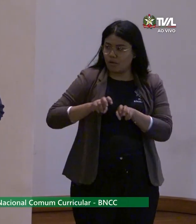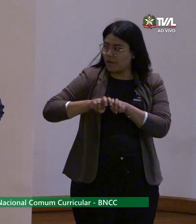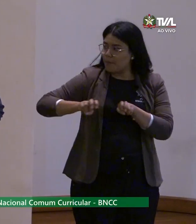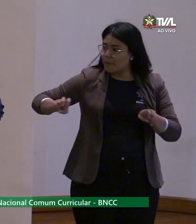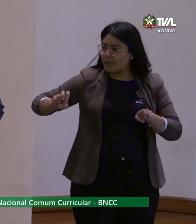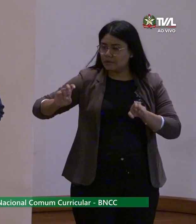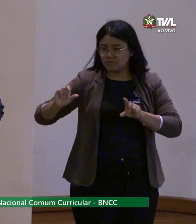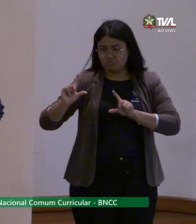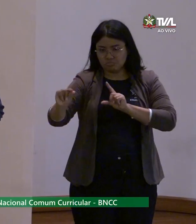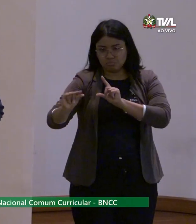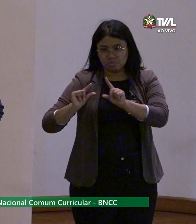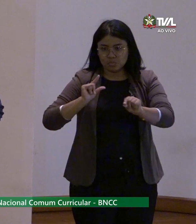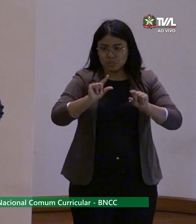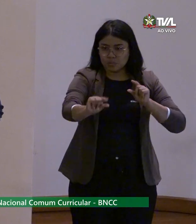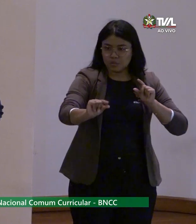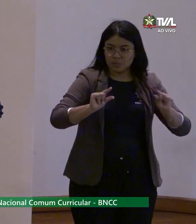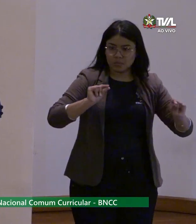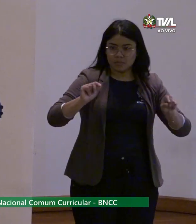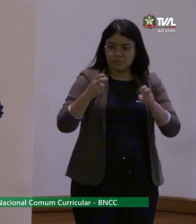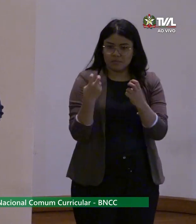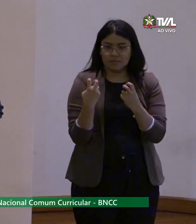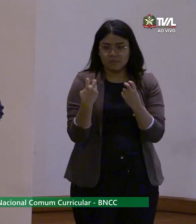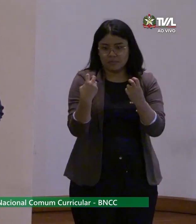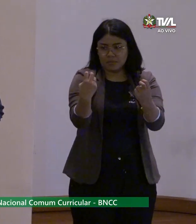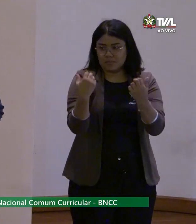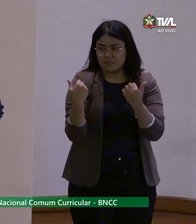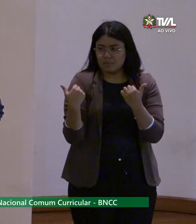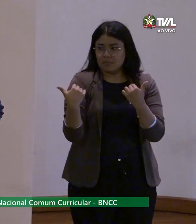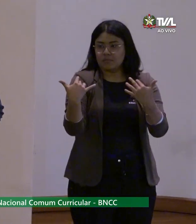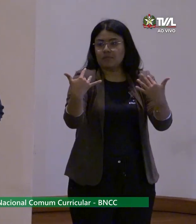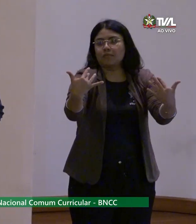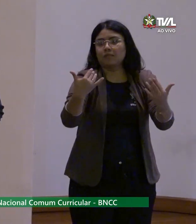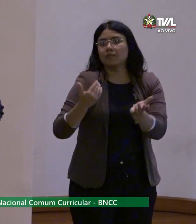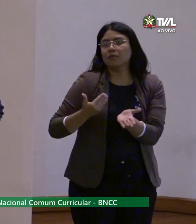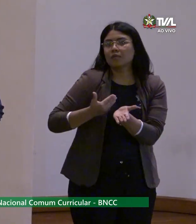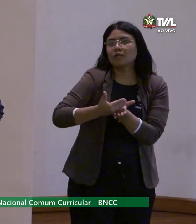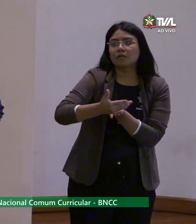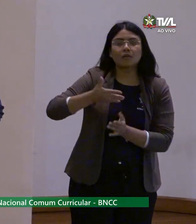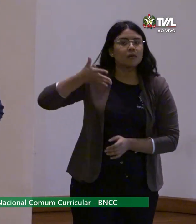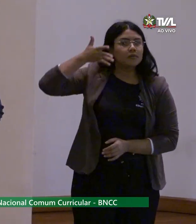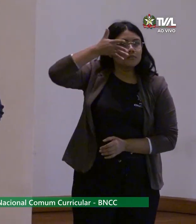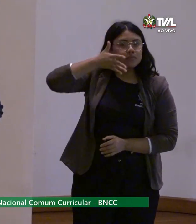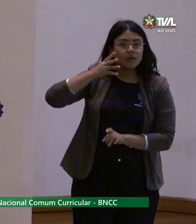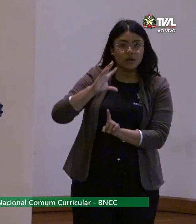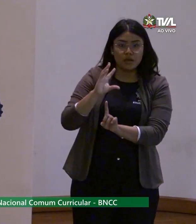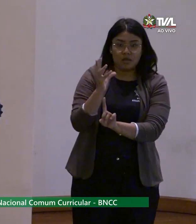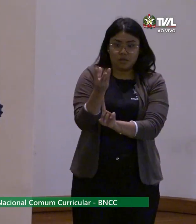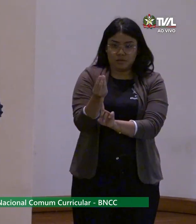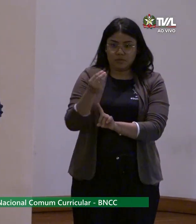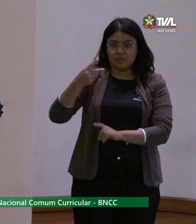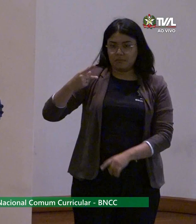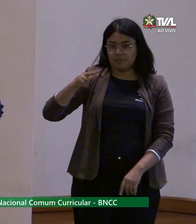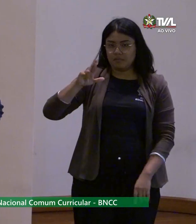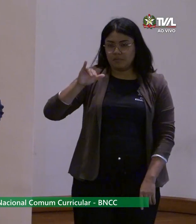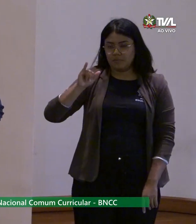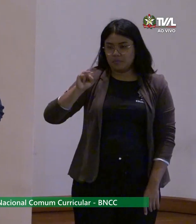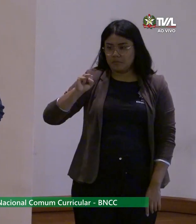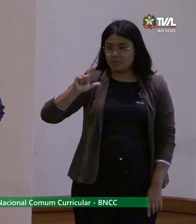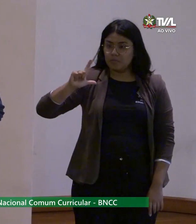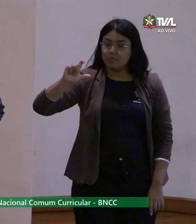mesa e convidamos as autoridades ao ocuparem os lugares junto ao público para apreciarem apresentação artística e Priscila Freitas